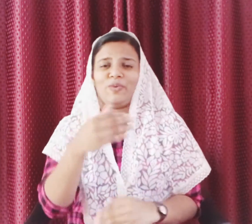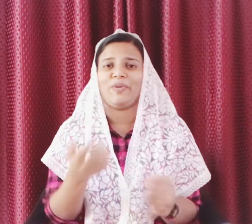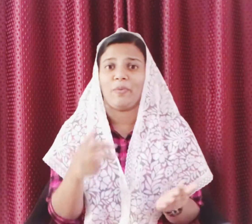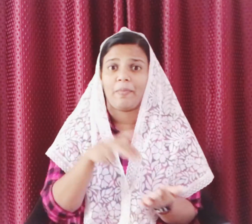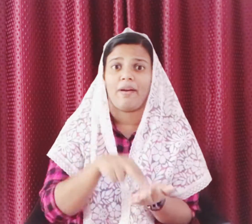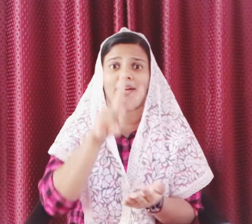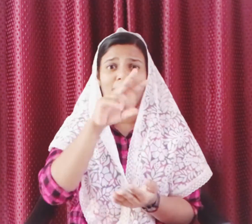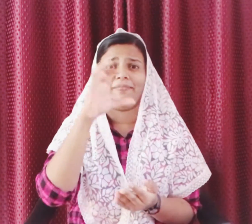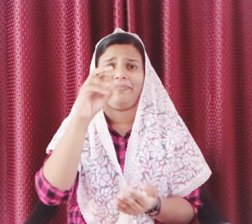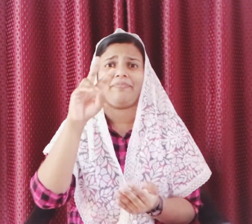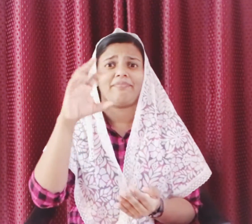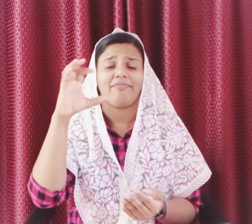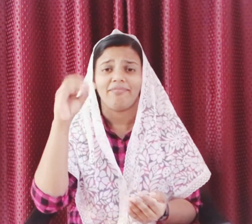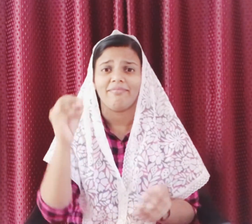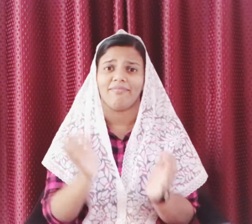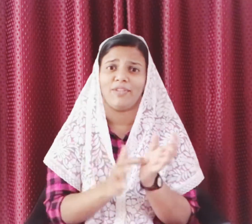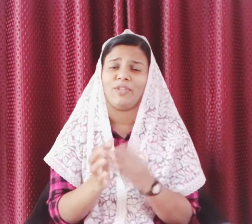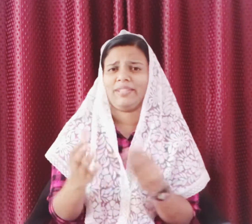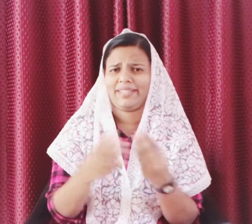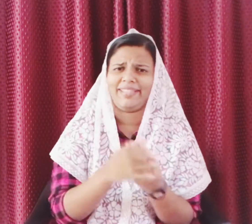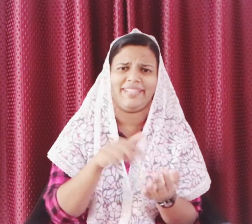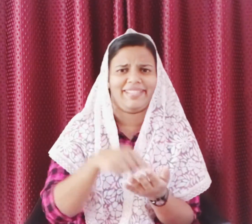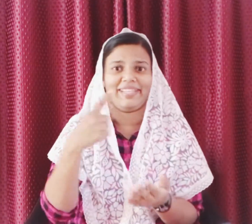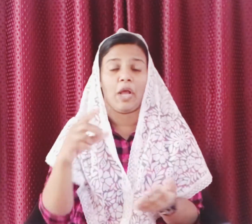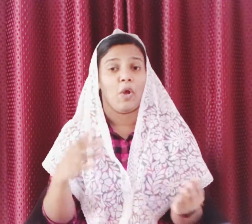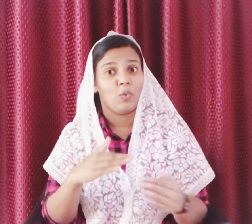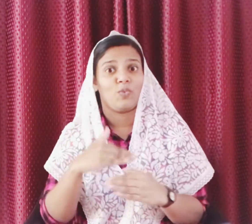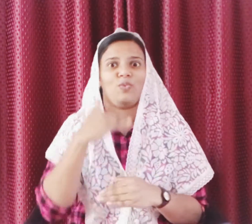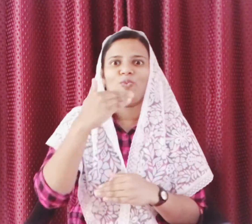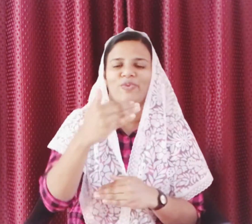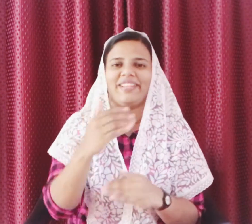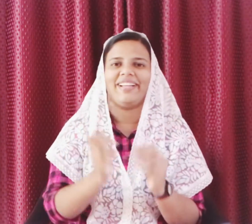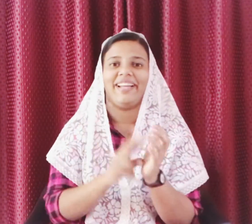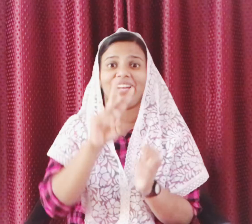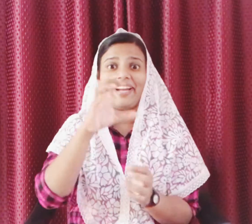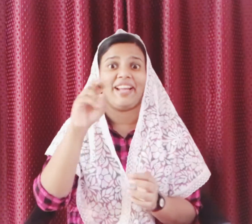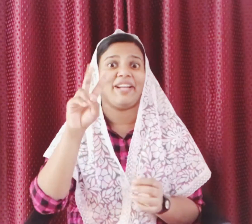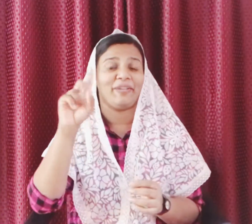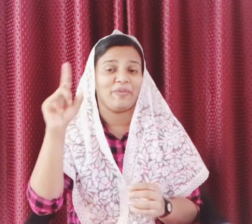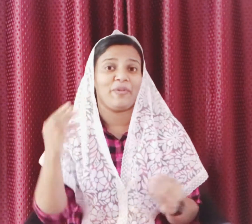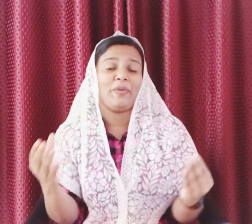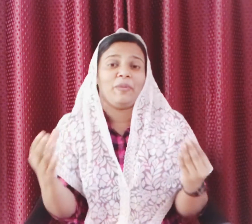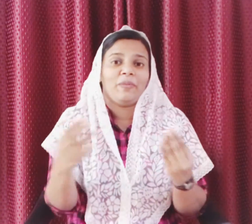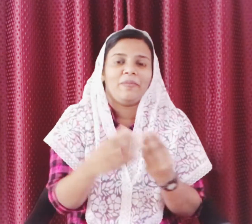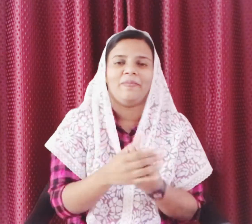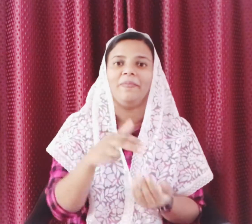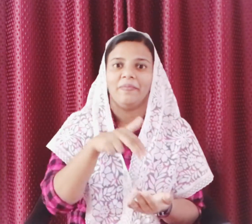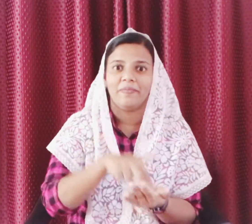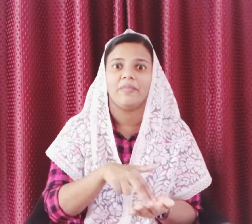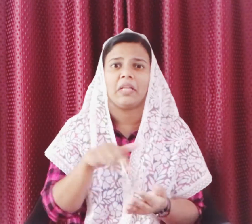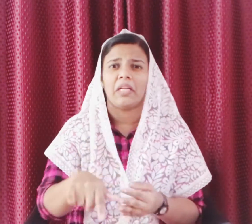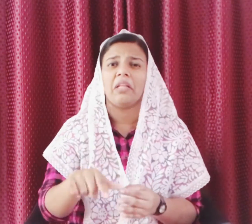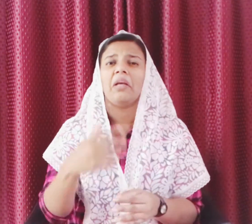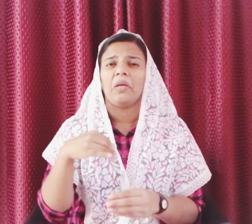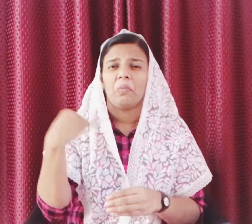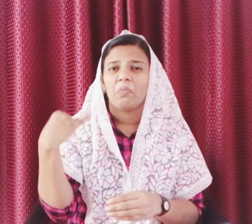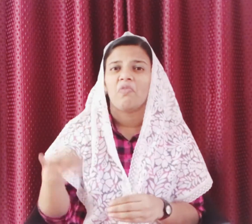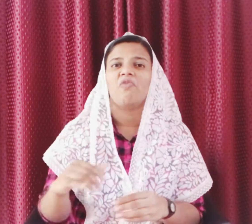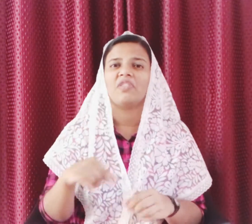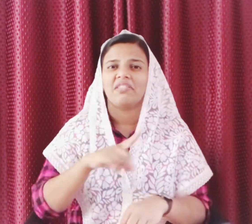പറ്റിയിരിക്കണം. 2020 കർത്താവിനോട് ചേർന്നിരുന്നതിനേക്കാൾ അധികമായി 2021-ൽ കർത്താവിനോട് ചേർന്നിരിക്കണം. കാരണം ഇത് ദുഷ്കാലമാകിയാൽ,